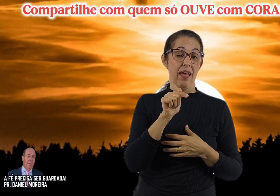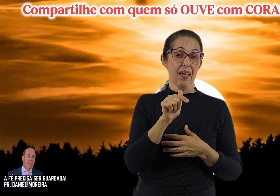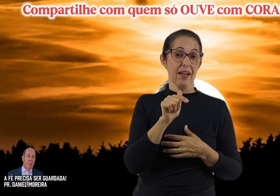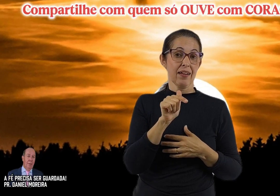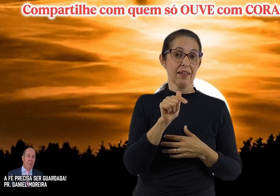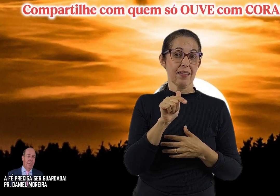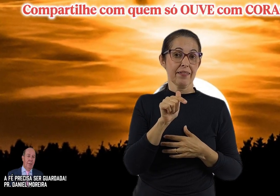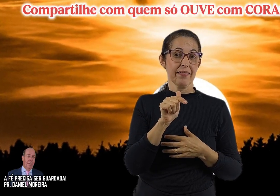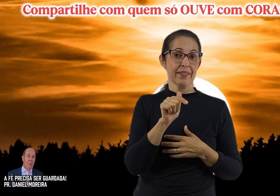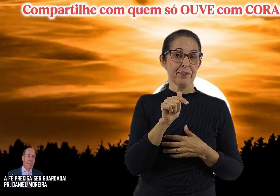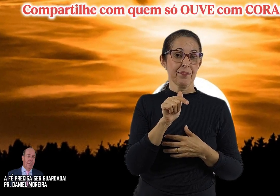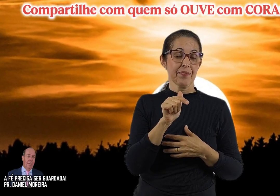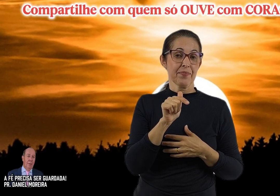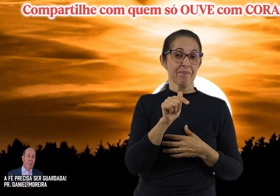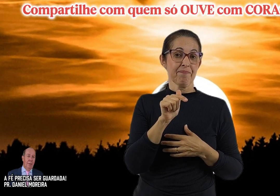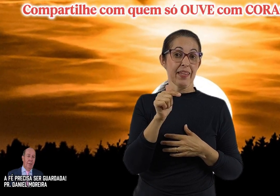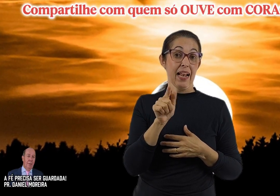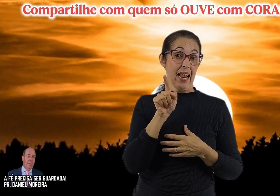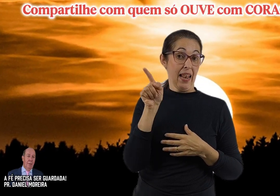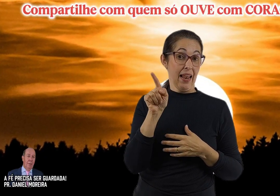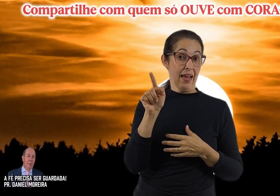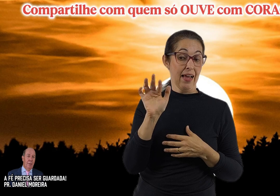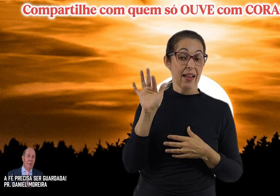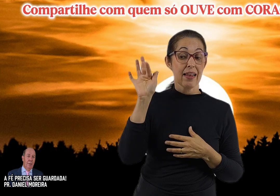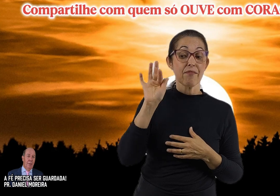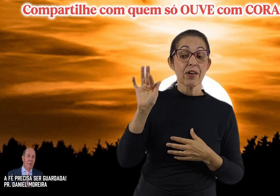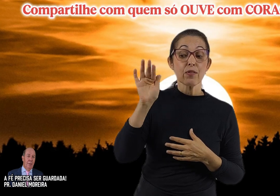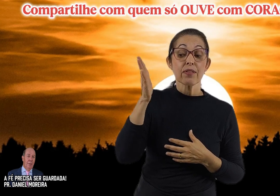rompido que ela teve na faculdade.